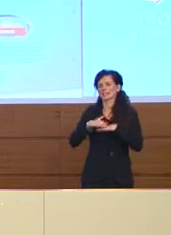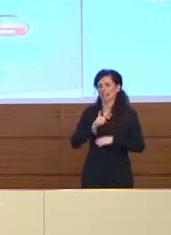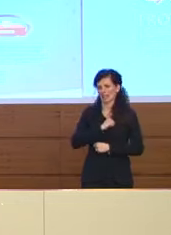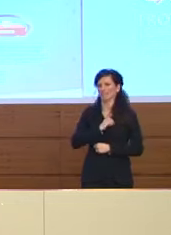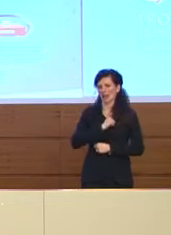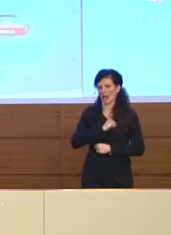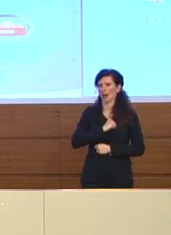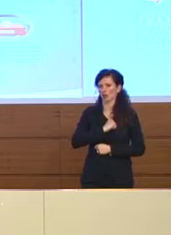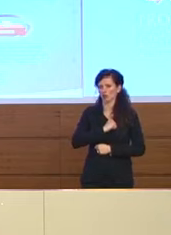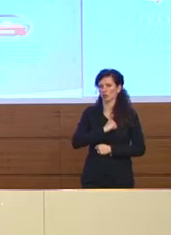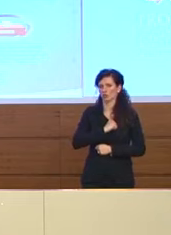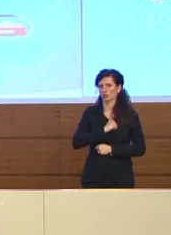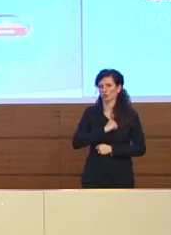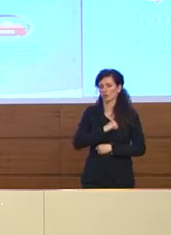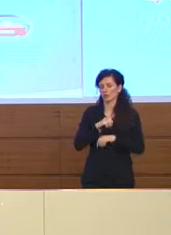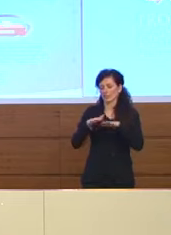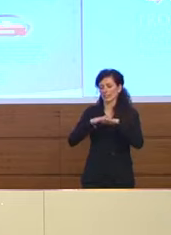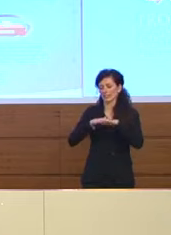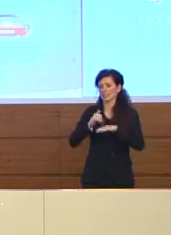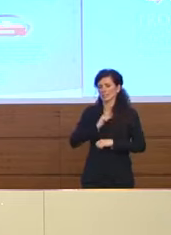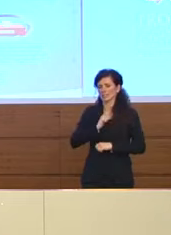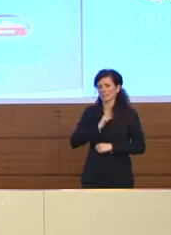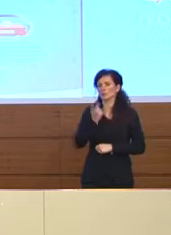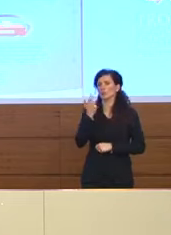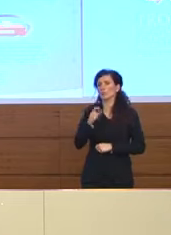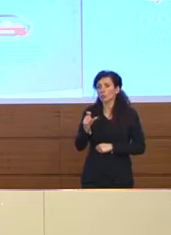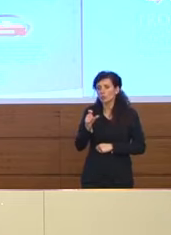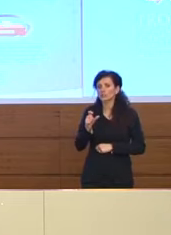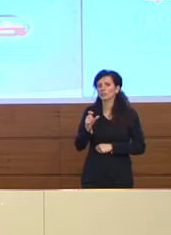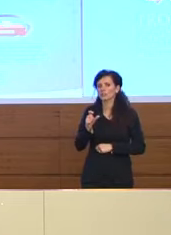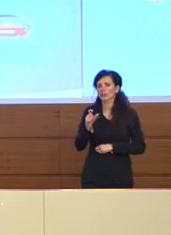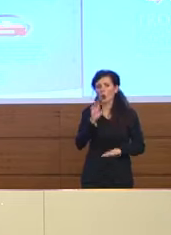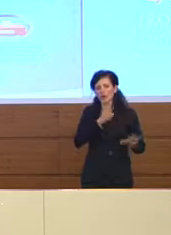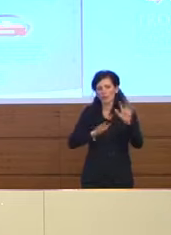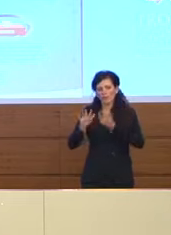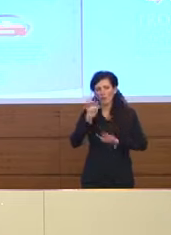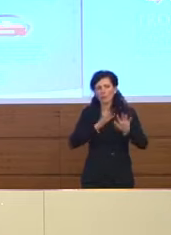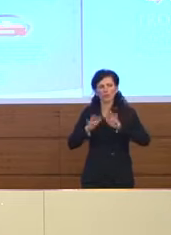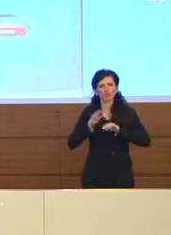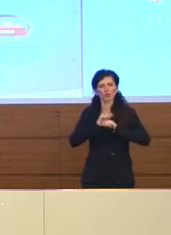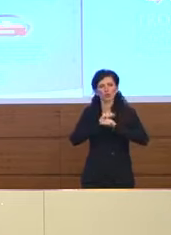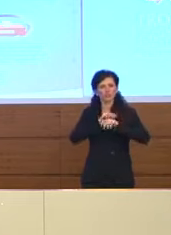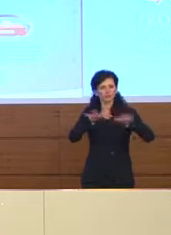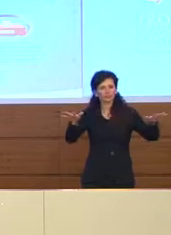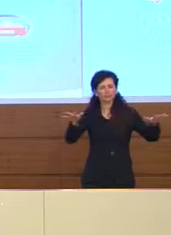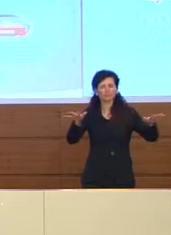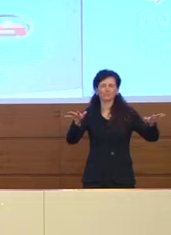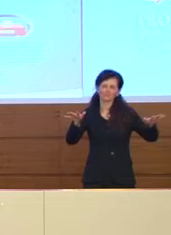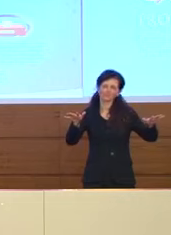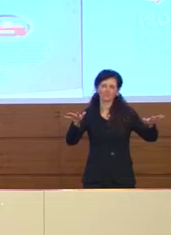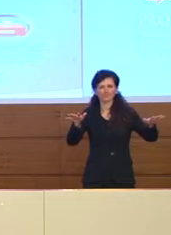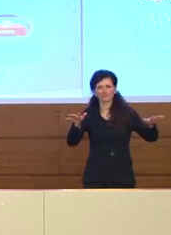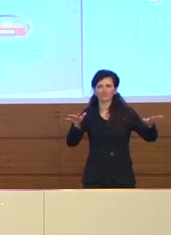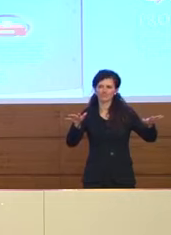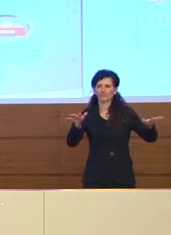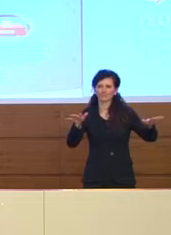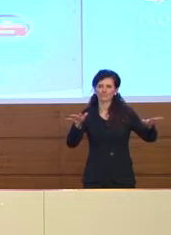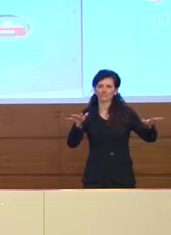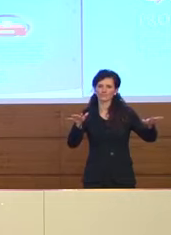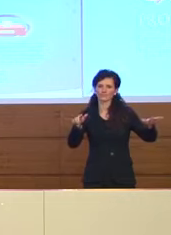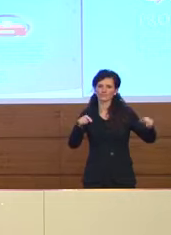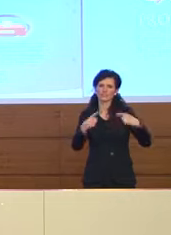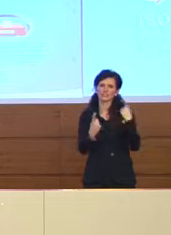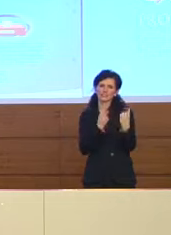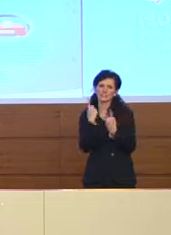riteniamo che eventuali diffusione in modi e ambiti a